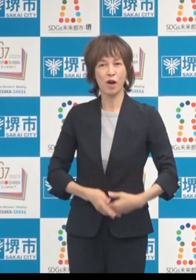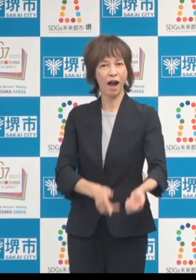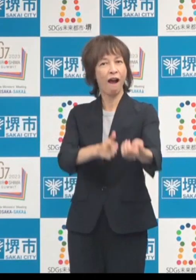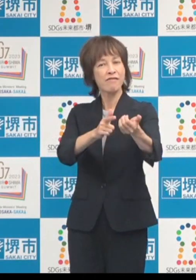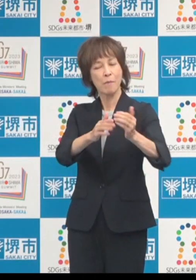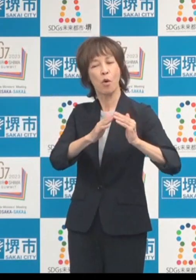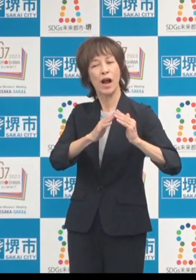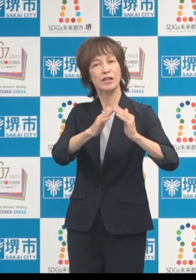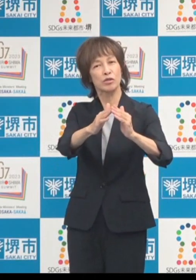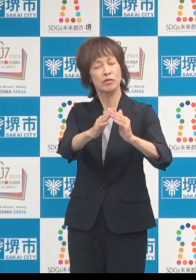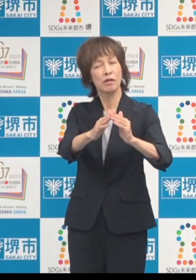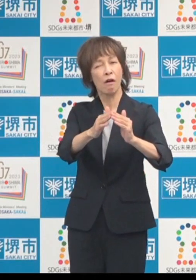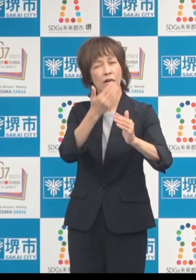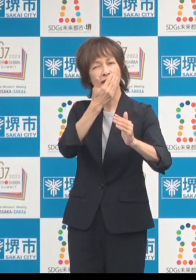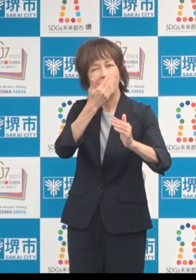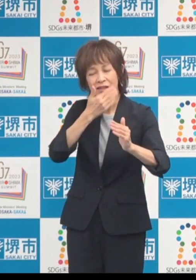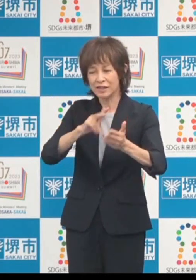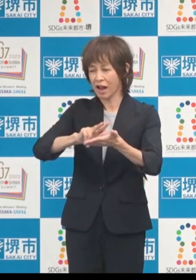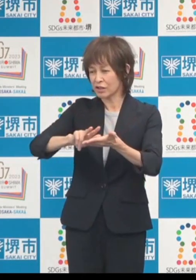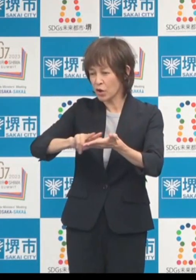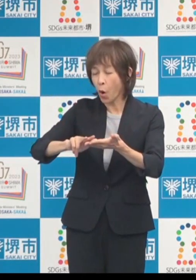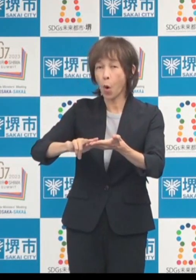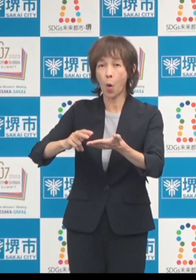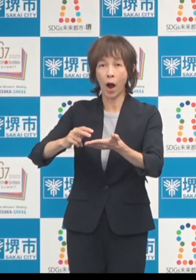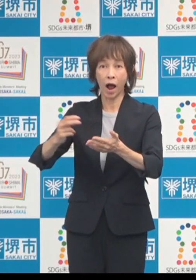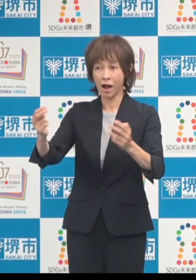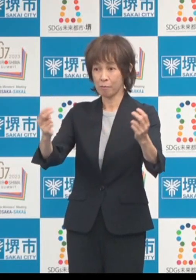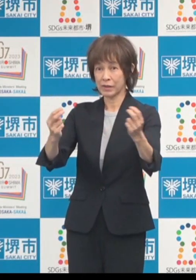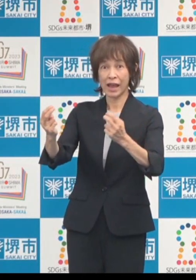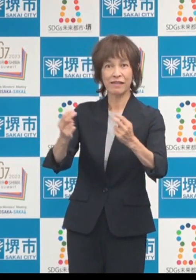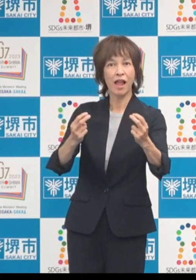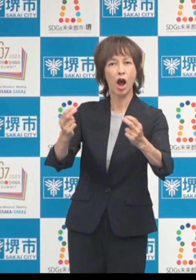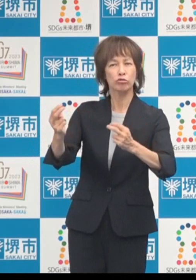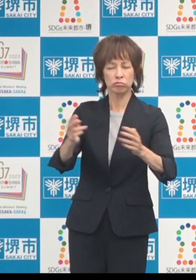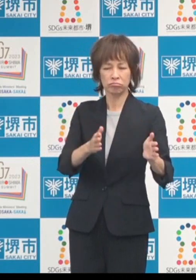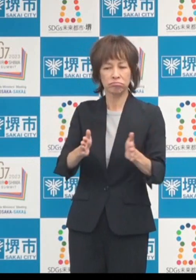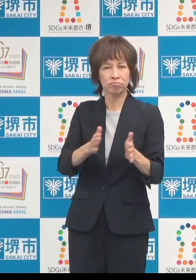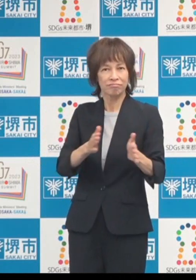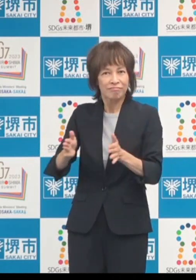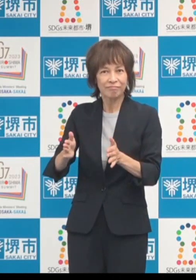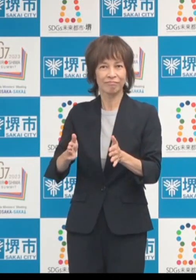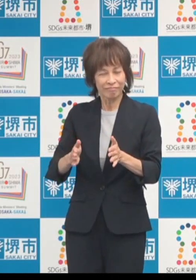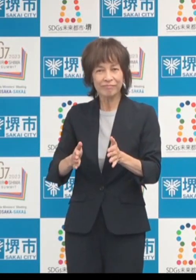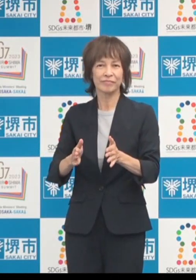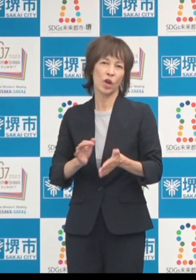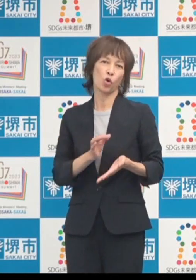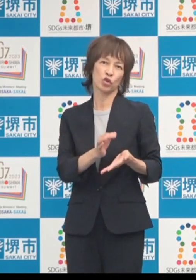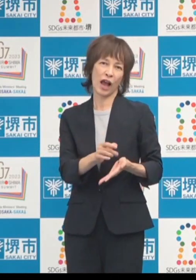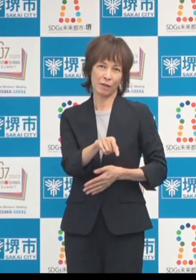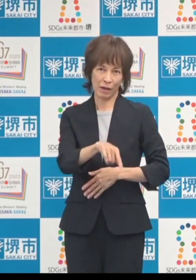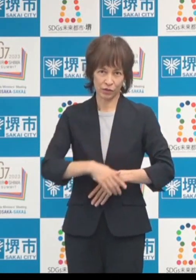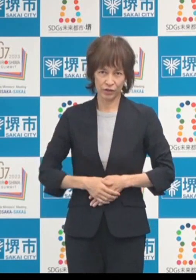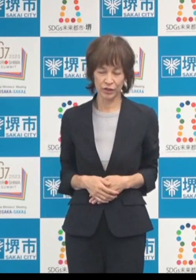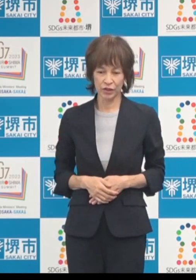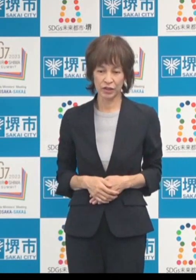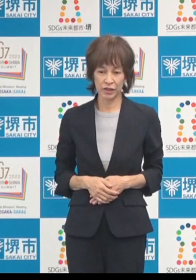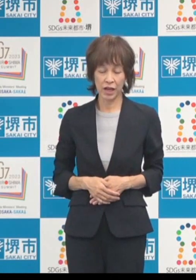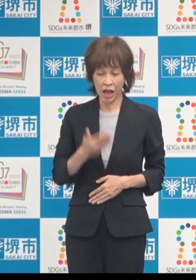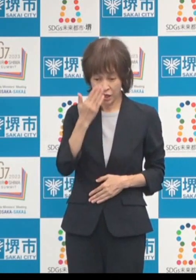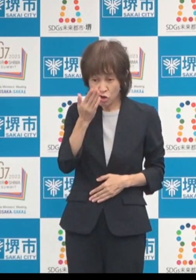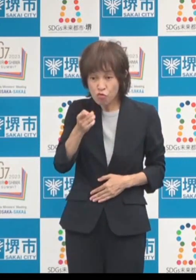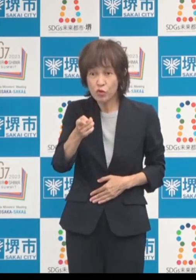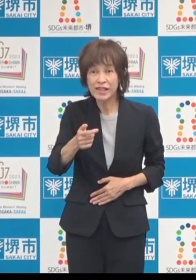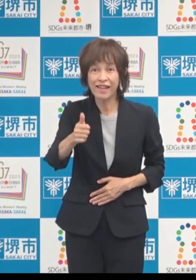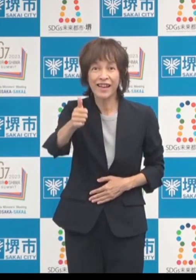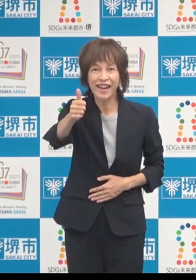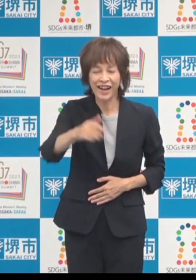な資料を多くの方にご覧いただく展示の整備等に活用させていただきたいと考えております。寄付いただいた方